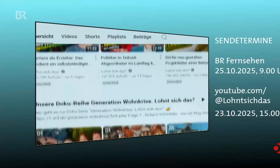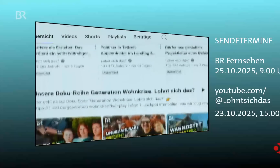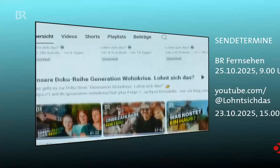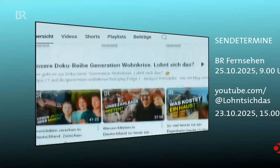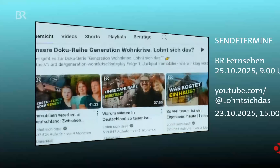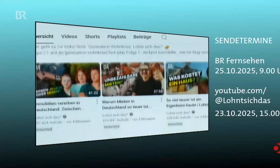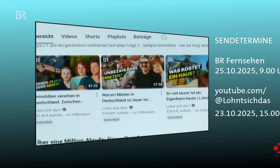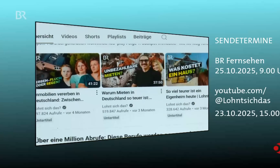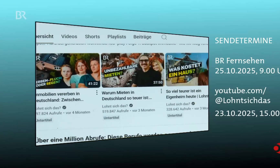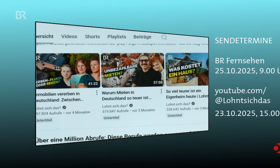für immer so bleibt.